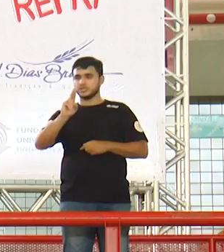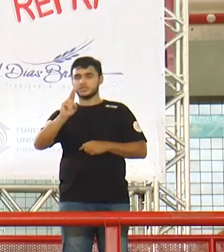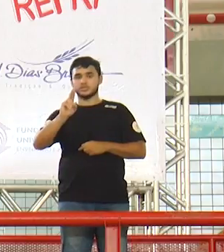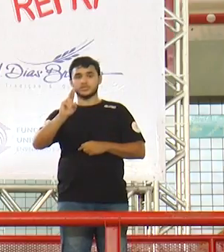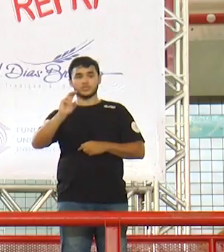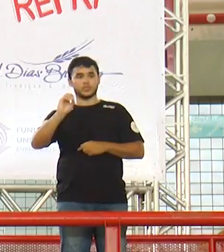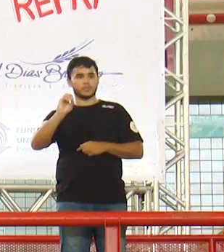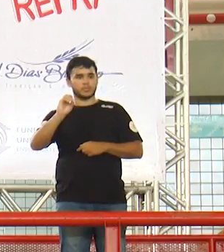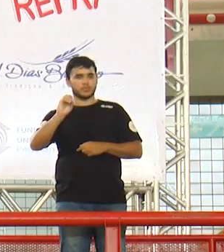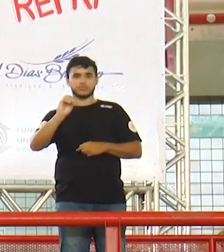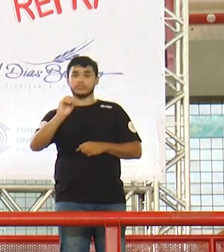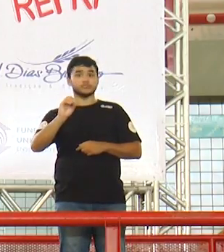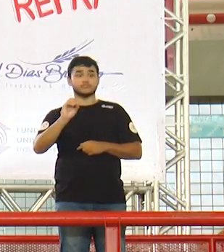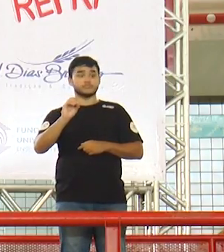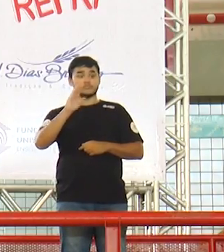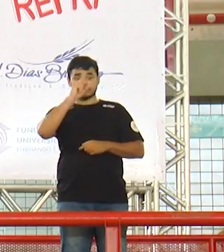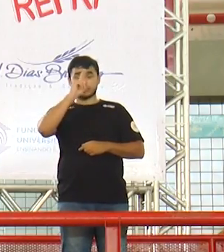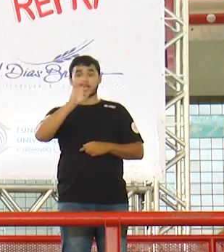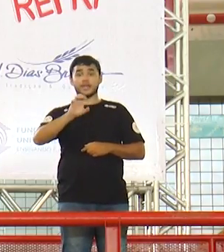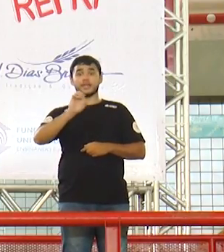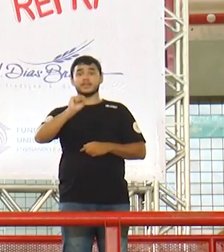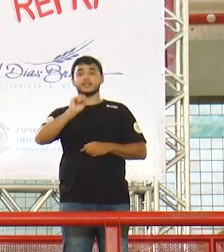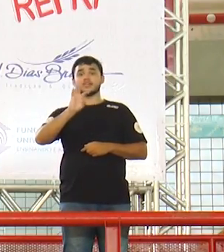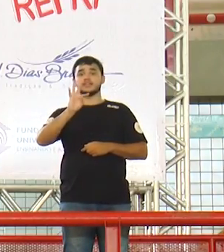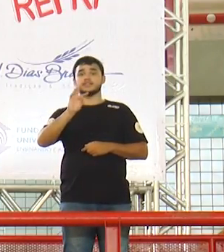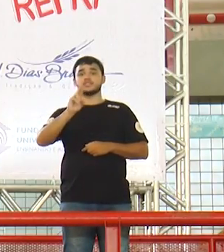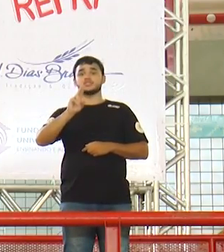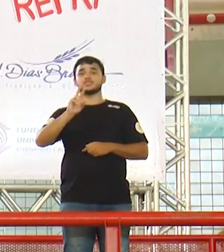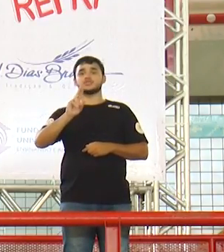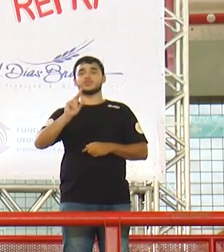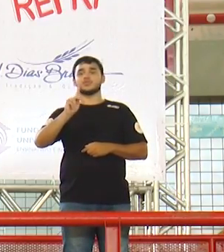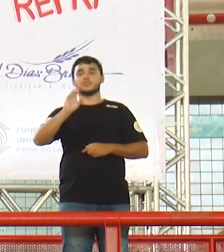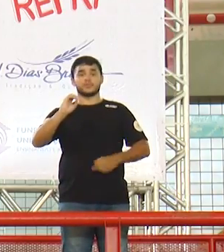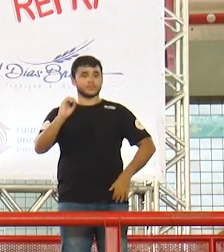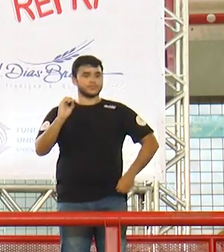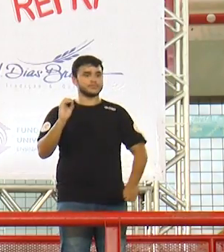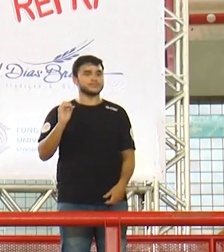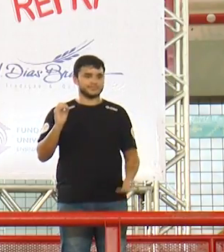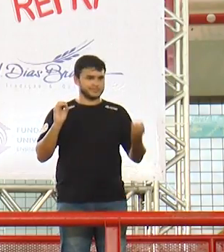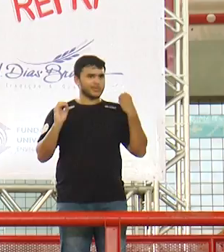Estupro. Tem gente que pensa que é uma torneira e ainda fala estrompa.